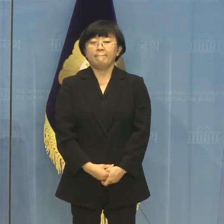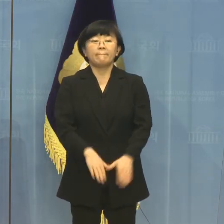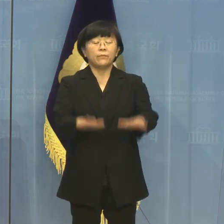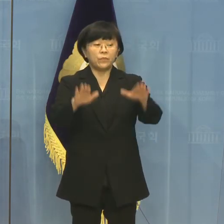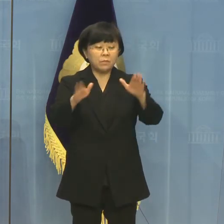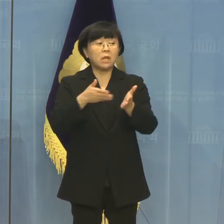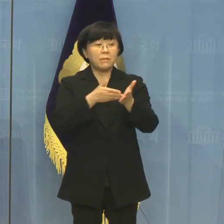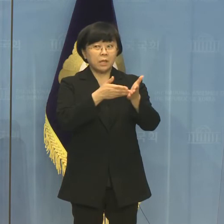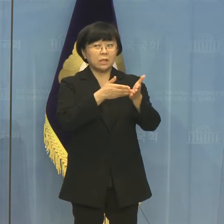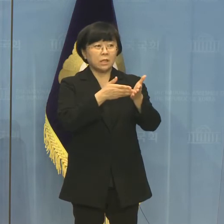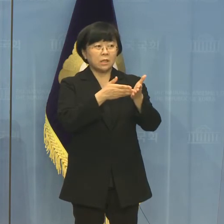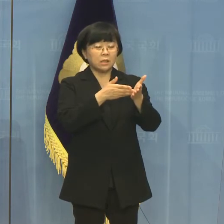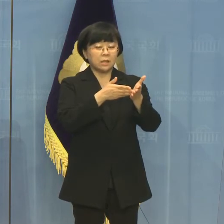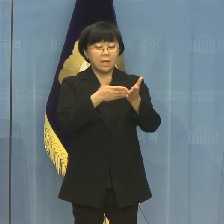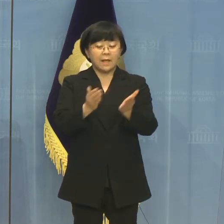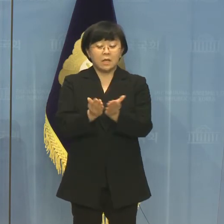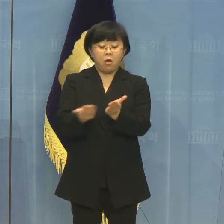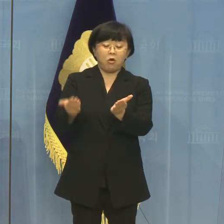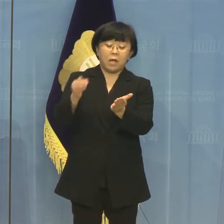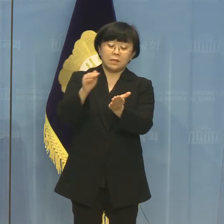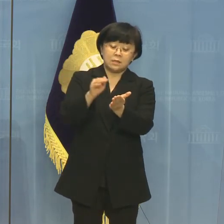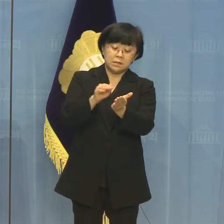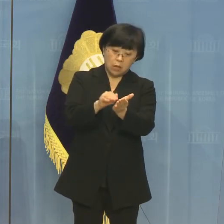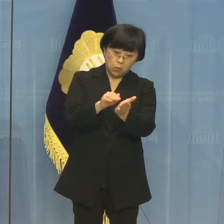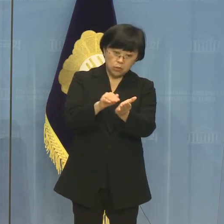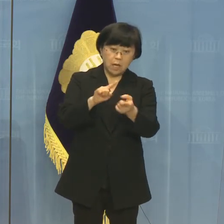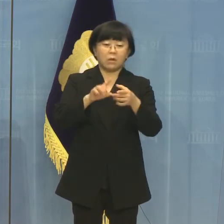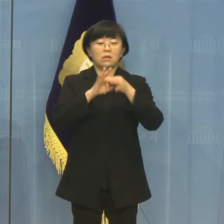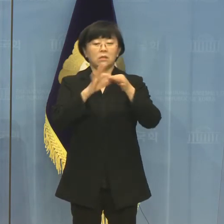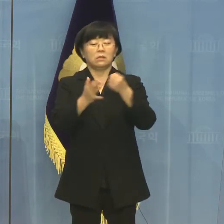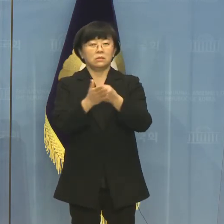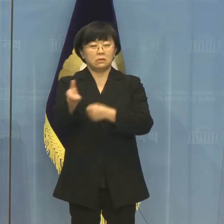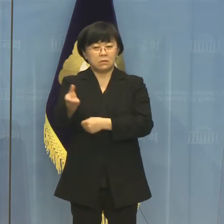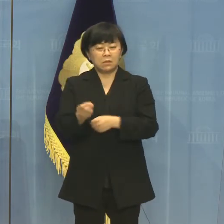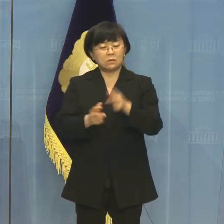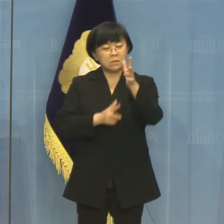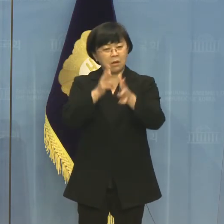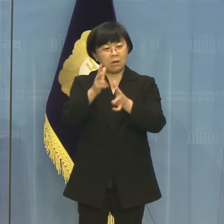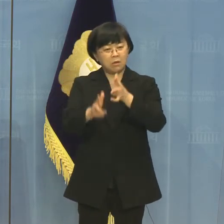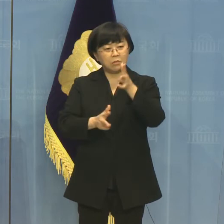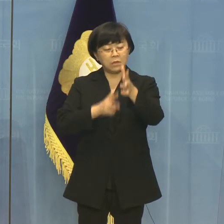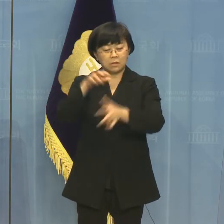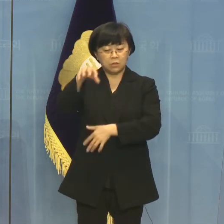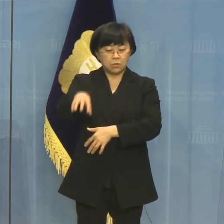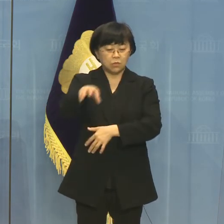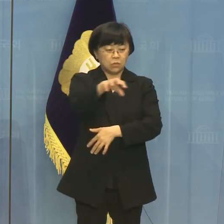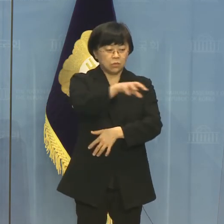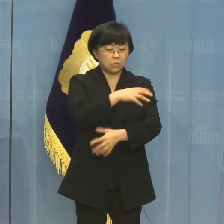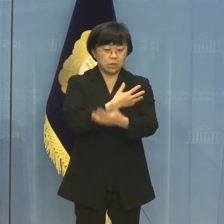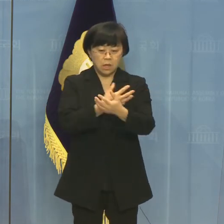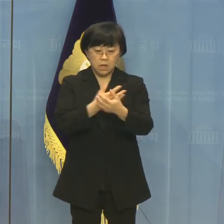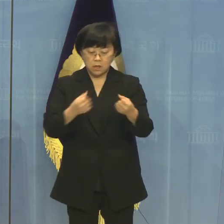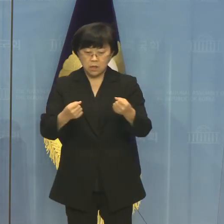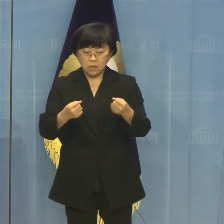이번에 발의된 여객자동차 운수사업법 개정안은 자동차 대여 사업을 하려는 자의 영업소 및 예약소를